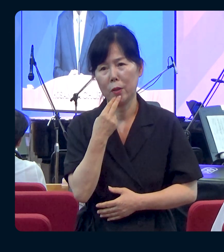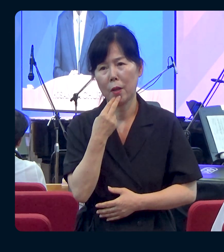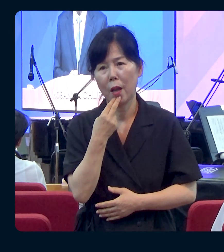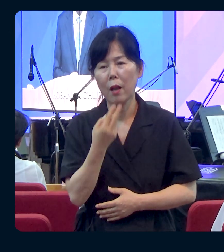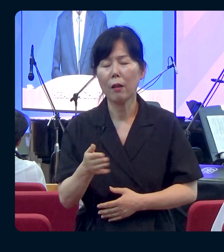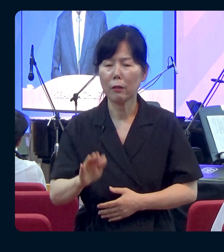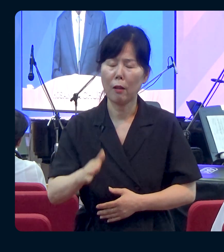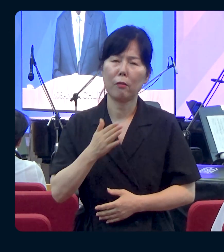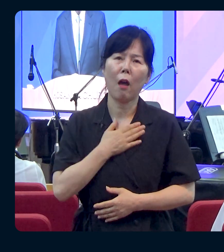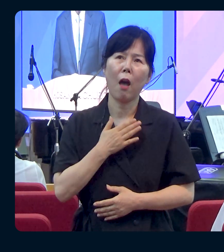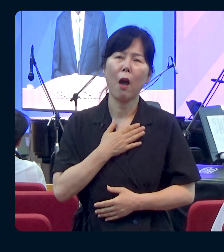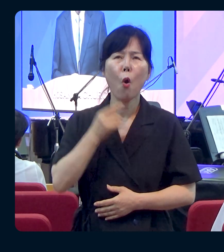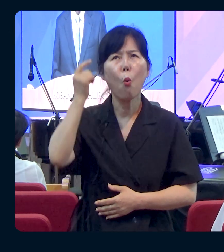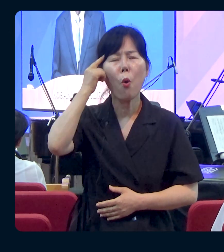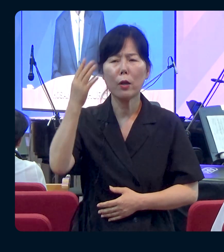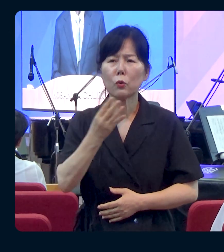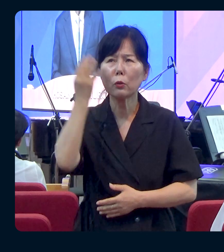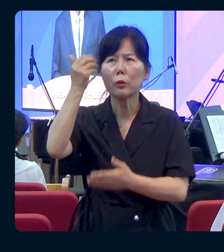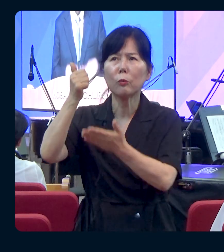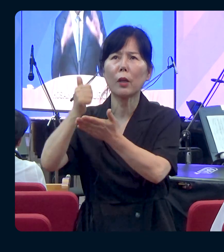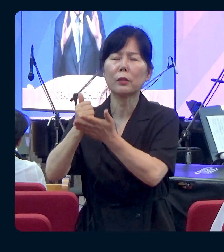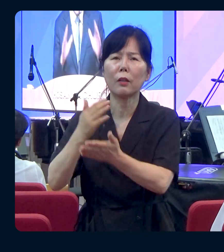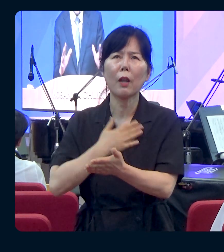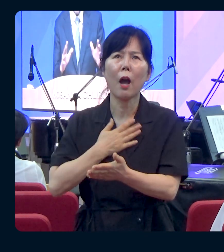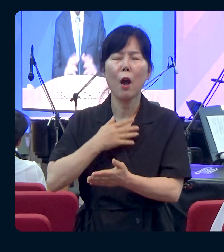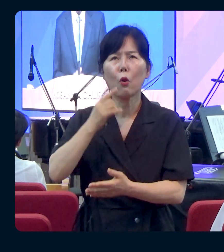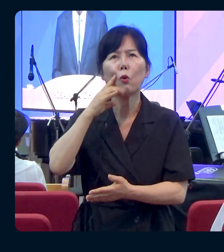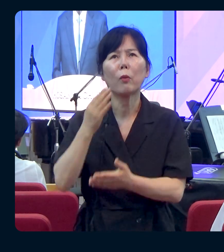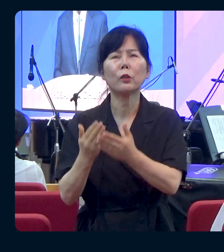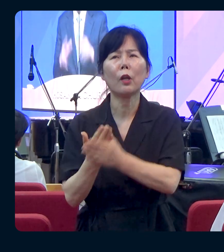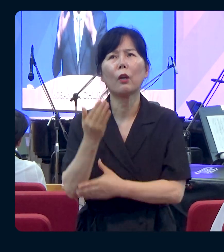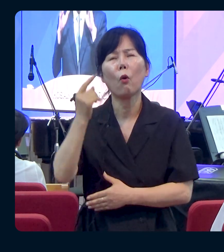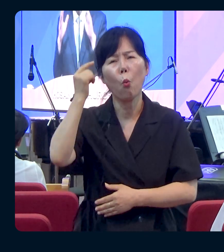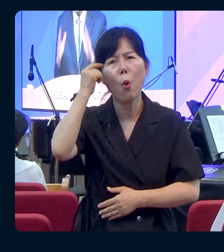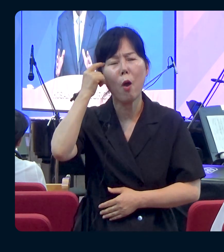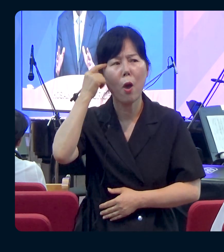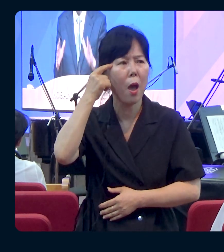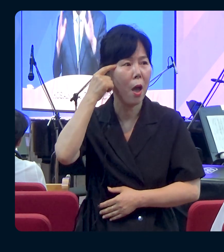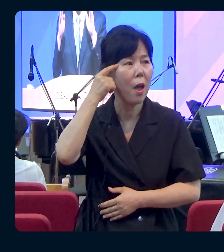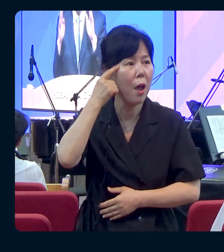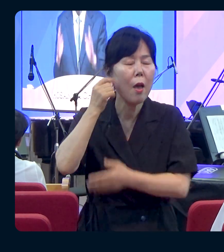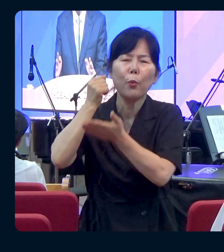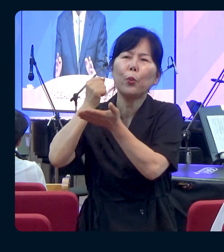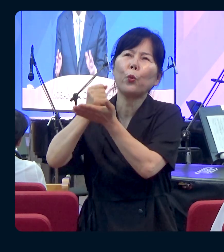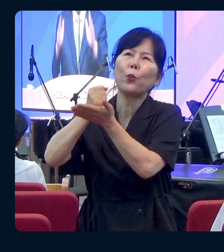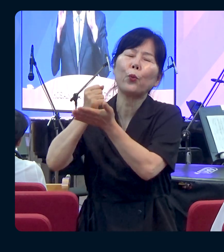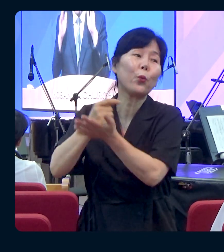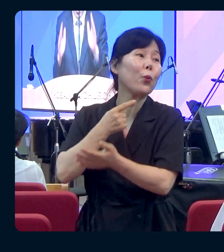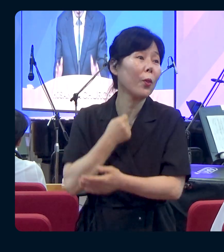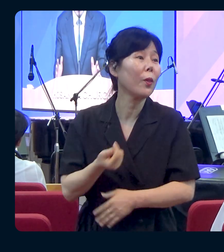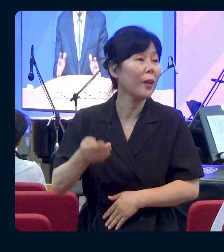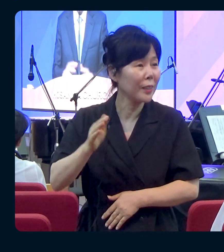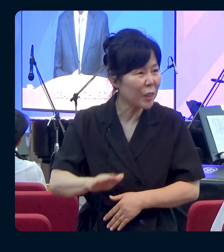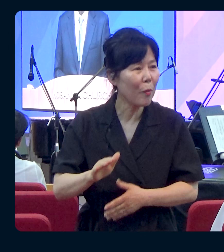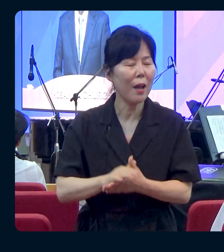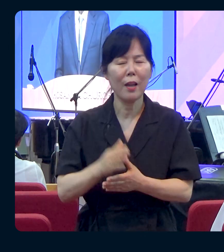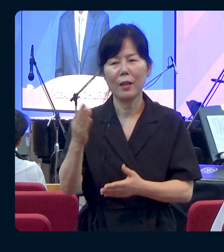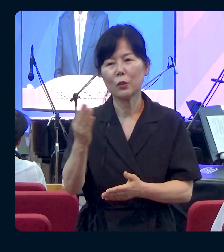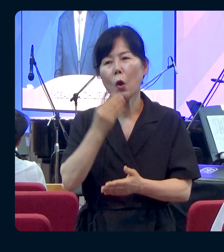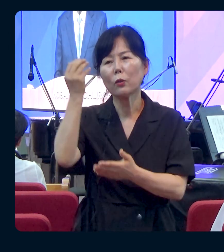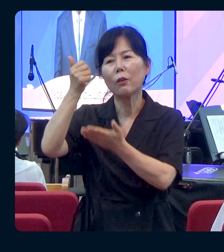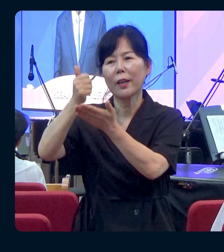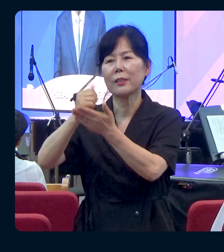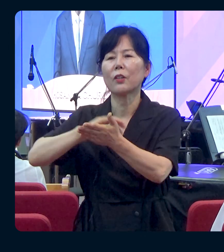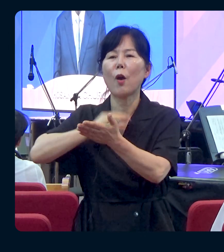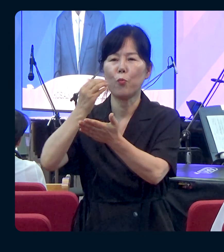좀 툴툴거리다가, 하지만 이 질문이 성령의 감동으로 제게 올라온 것이 분명하기 때문에